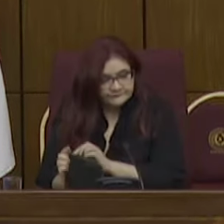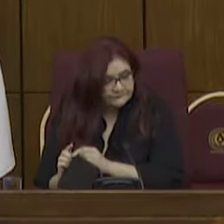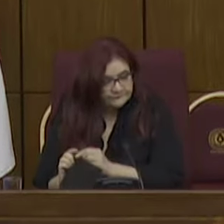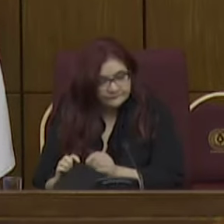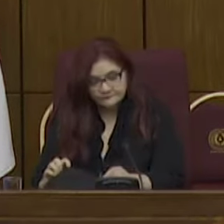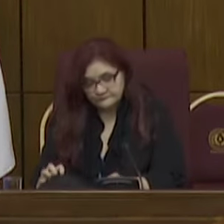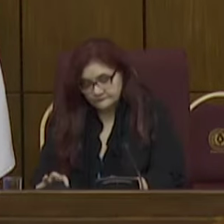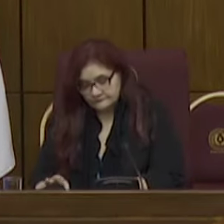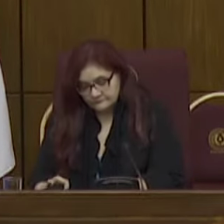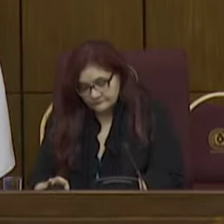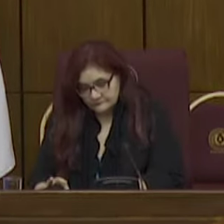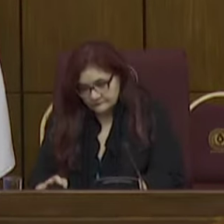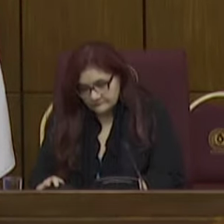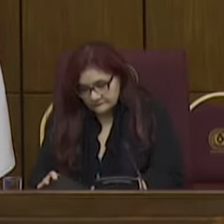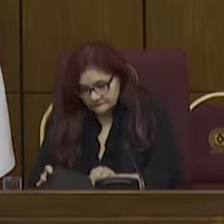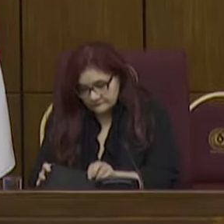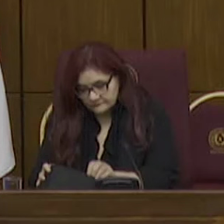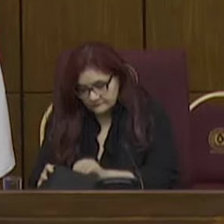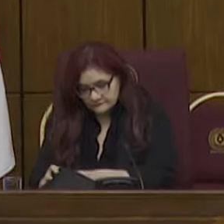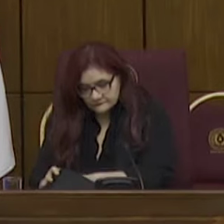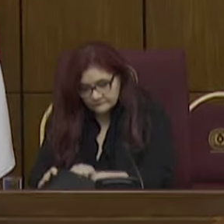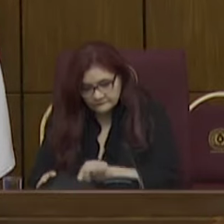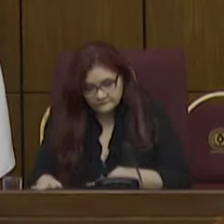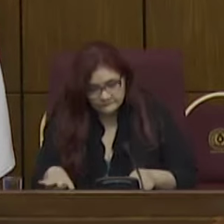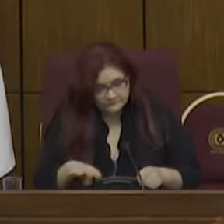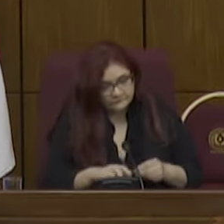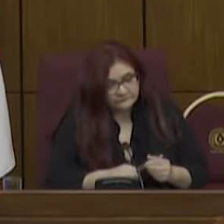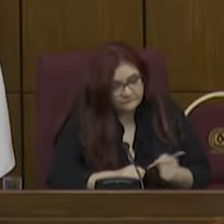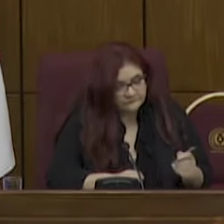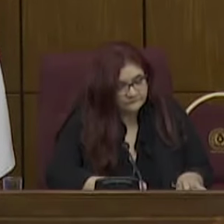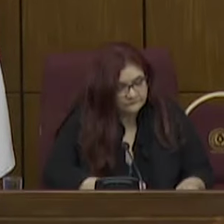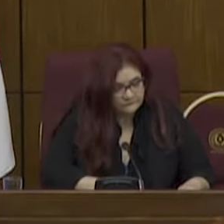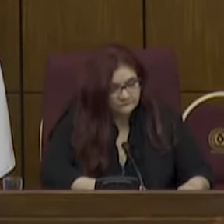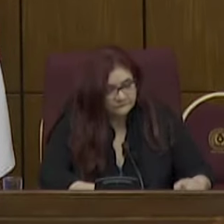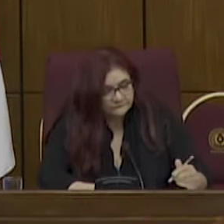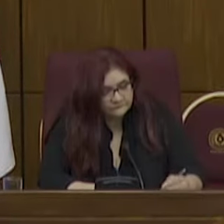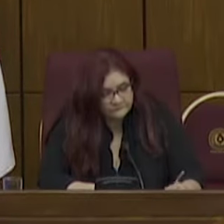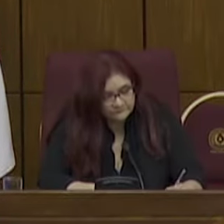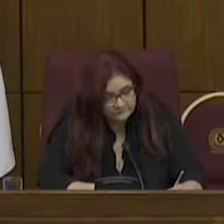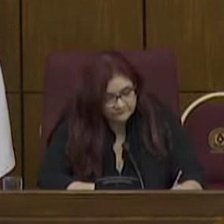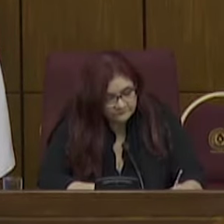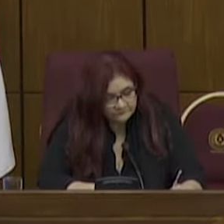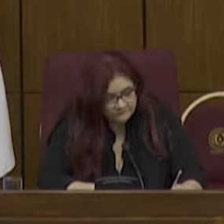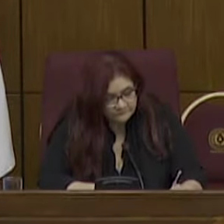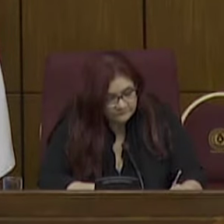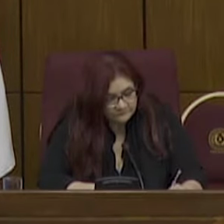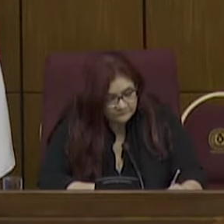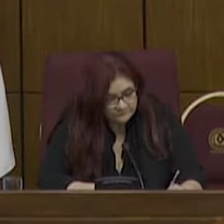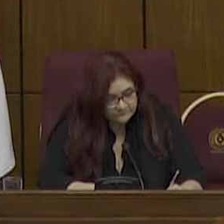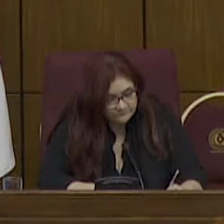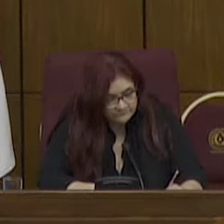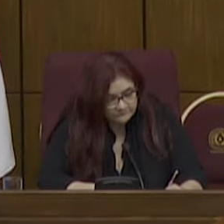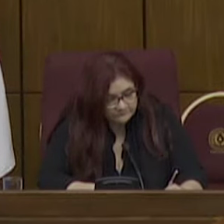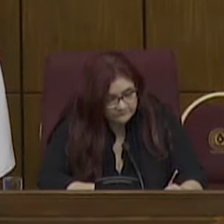ya coorganizando, ¿verdad? Un espacio que busca que dialoguemos sobre una